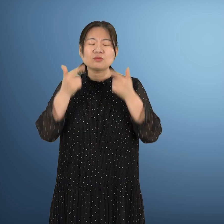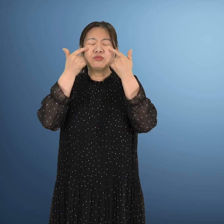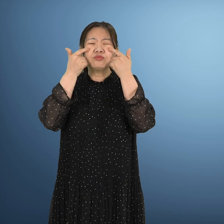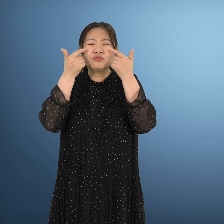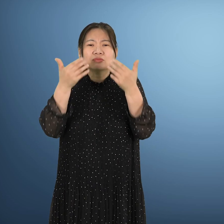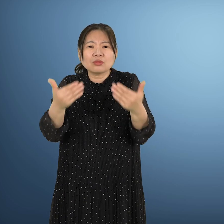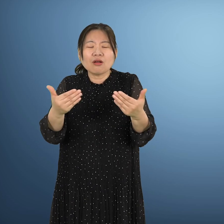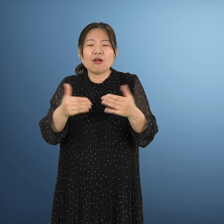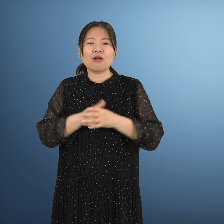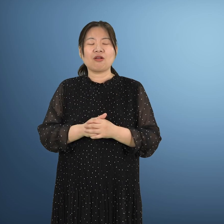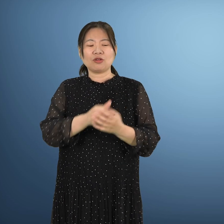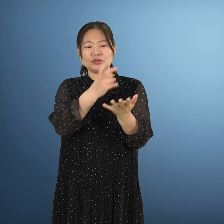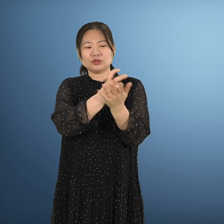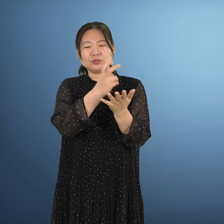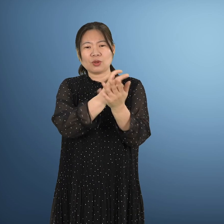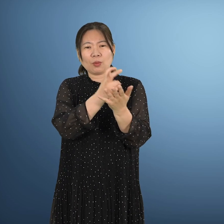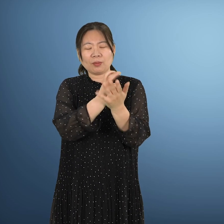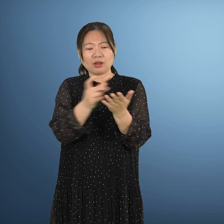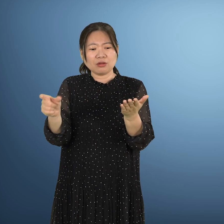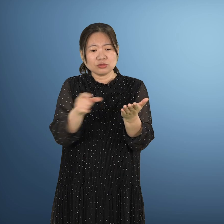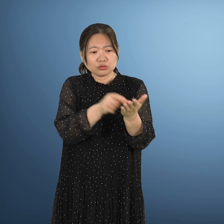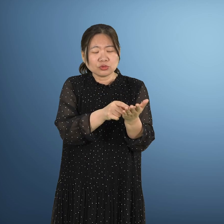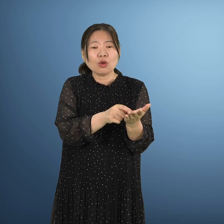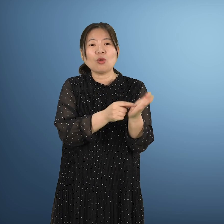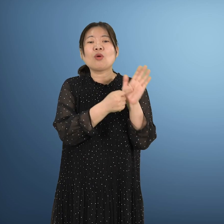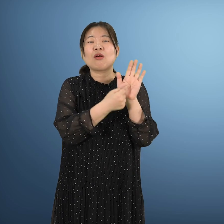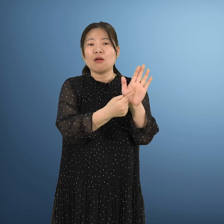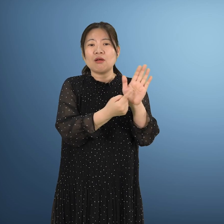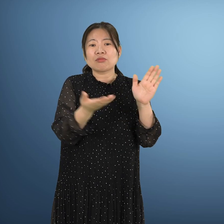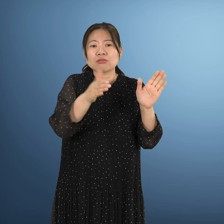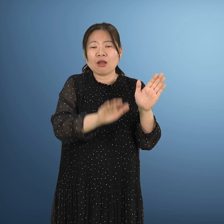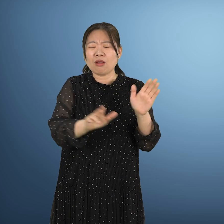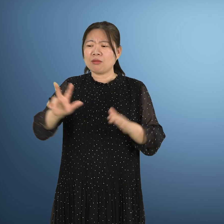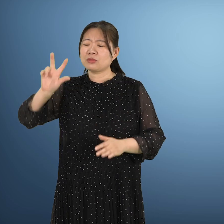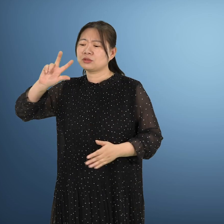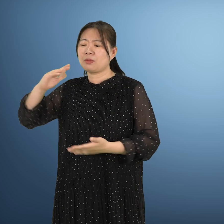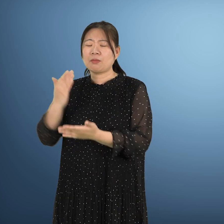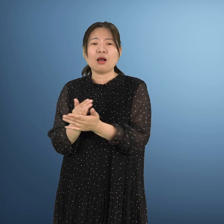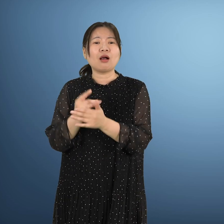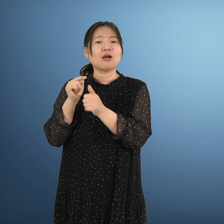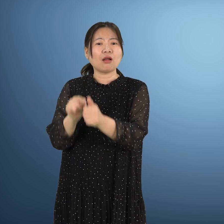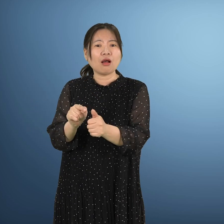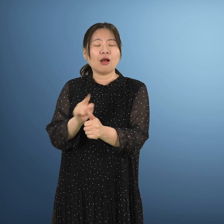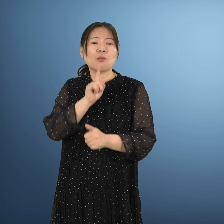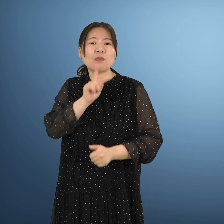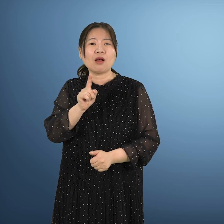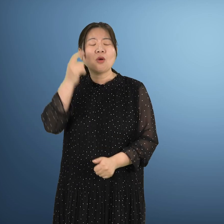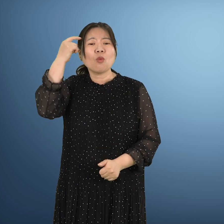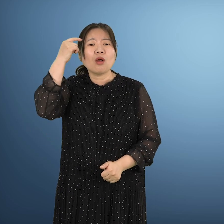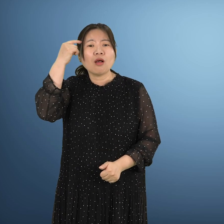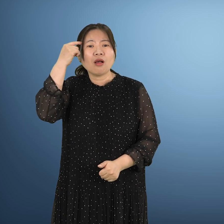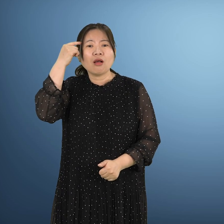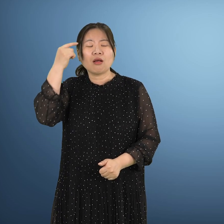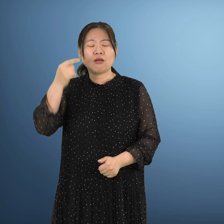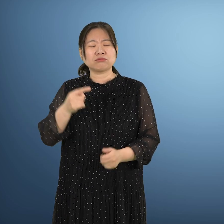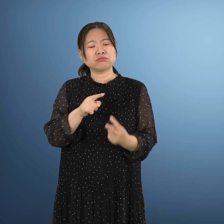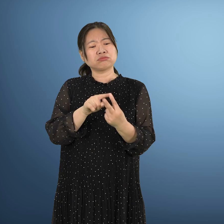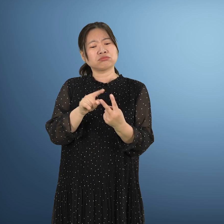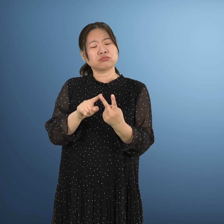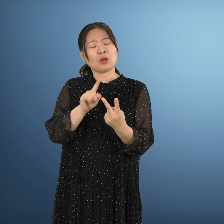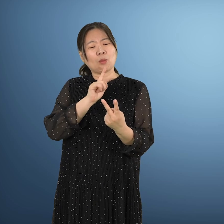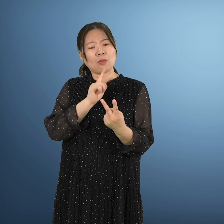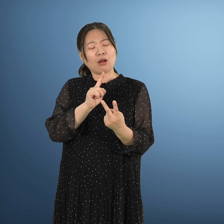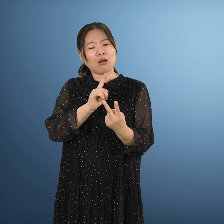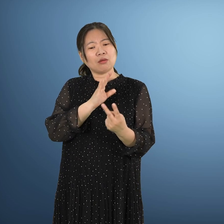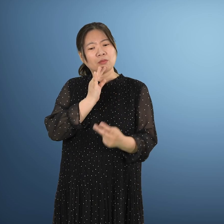분명히 율법에 이렇게 쓰여져 있는데 맹세하지 말래요. 어느 말이